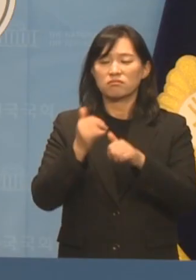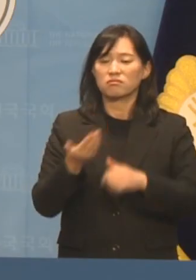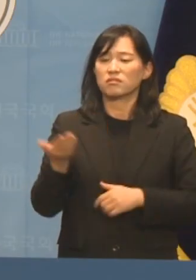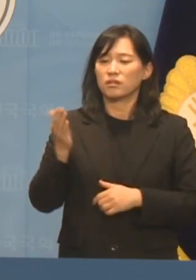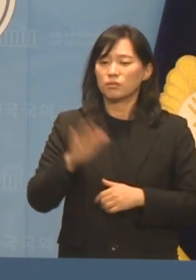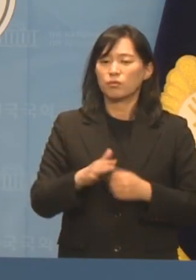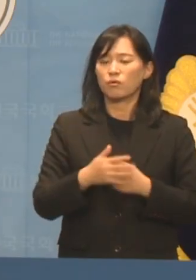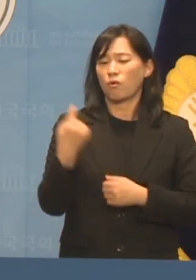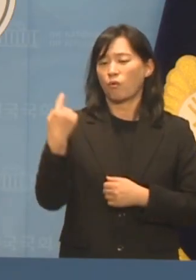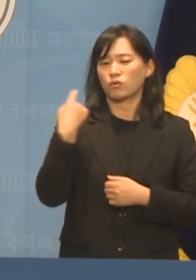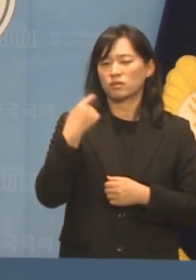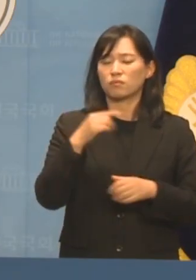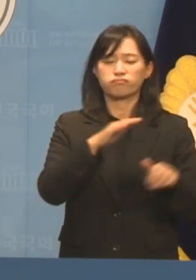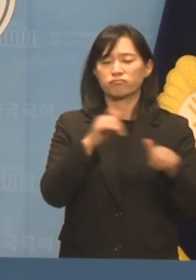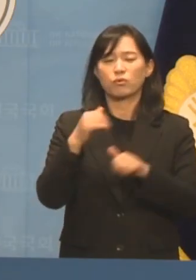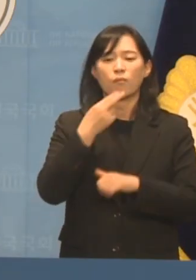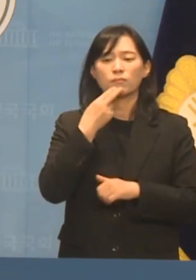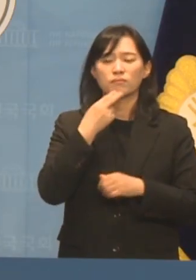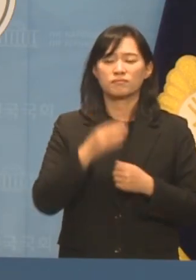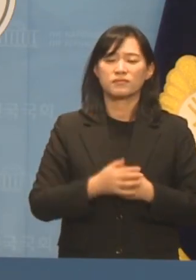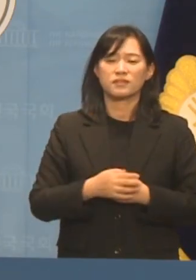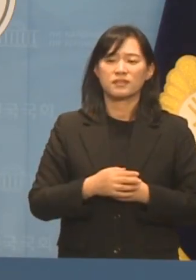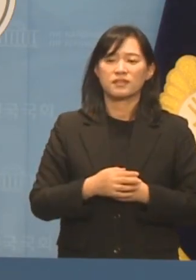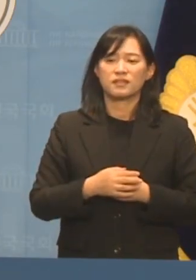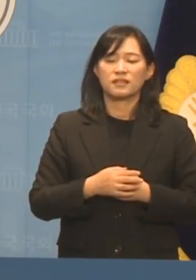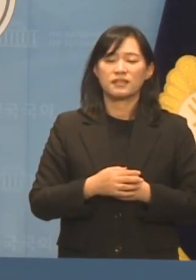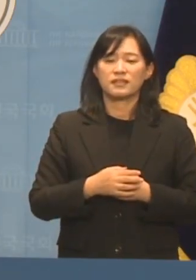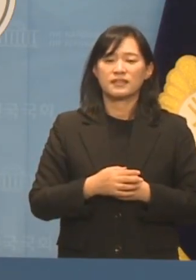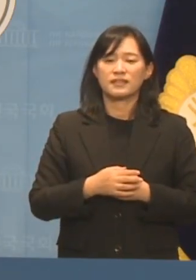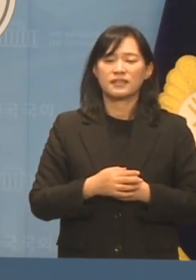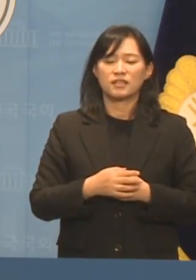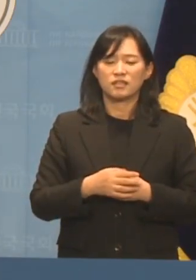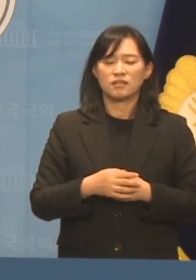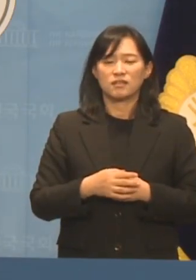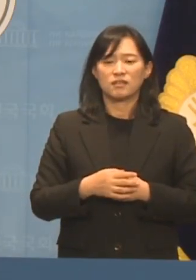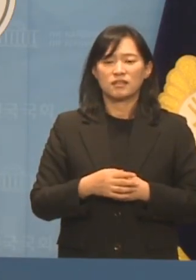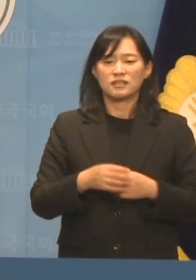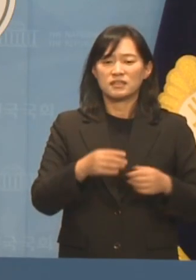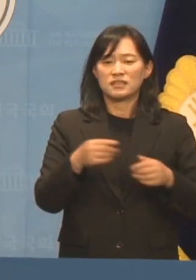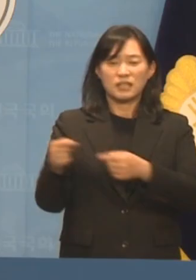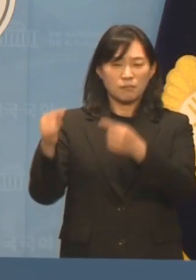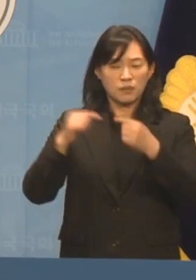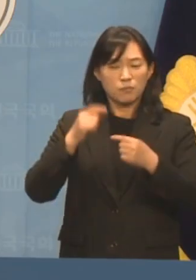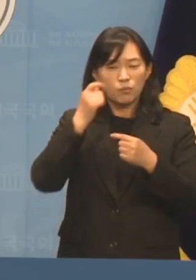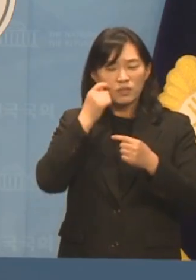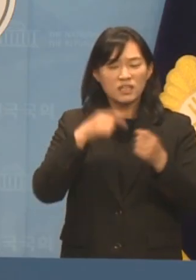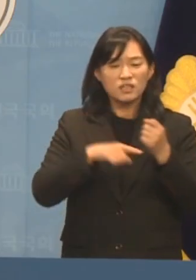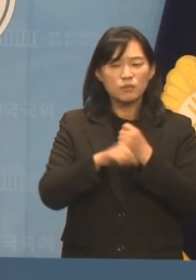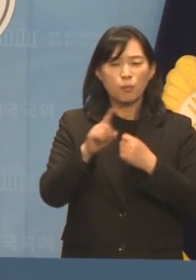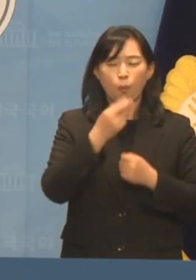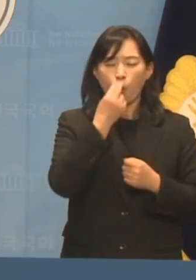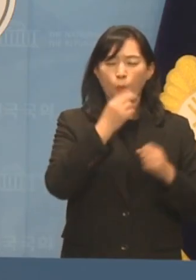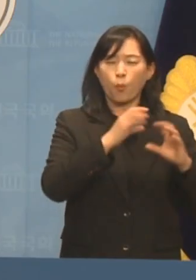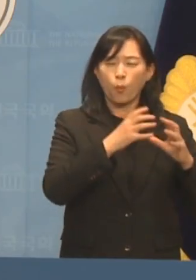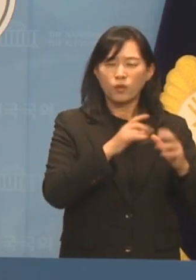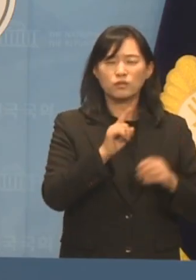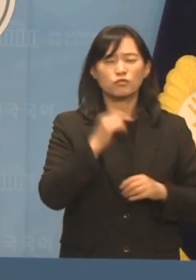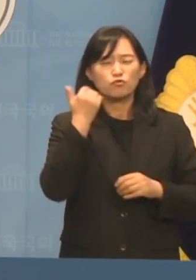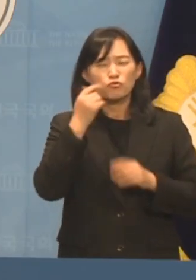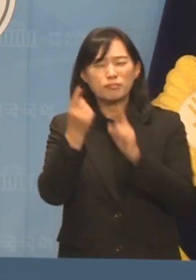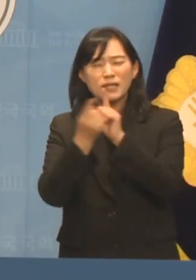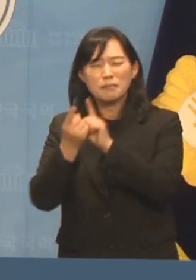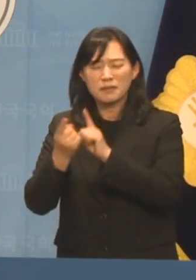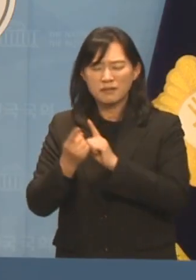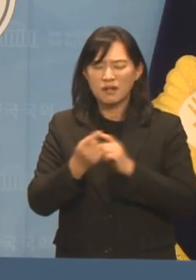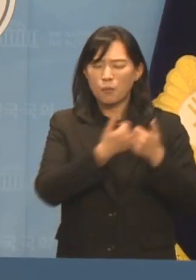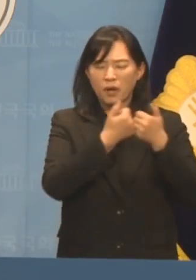불구하고 어제 출석 안 했어요. 출석하지 않으면서 불출석 사유서를 냈는데요. 홍콩에서 누구 만나야 될 회의와